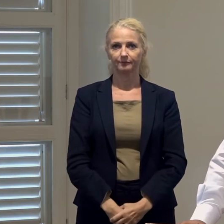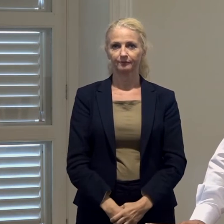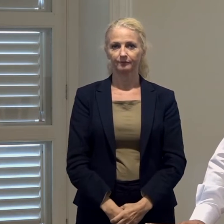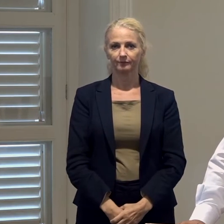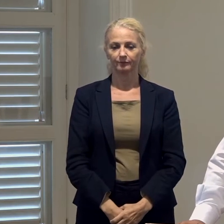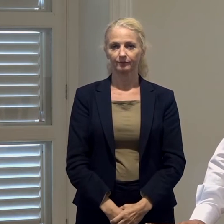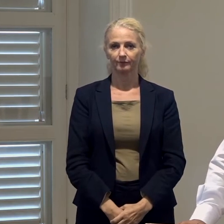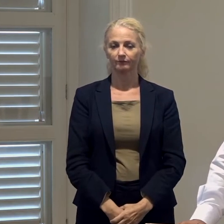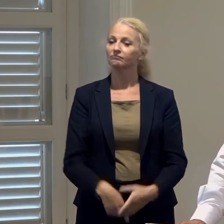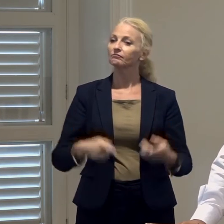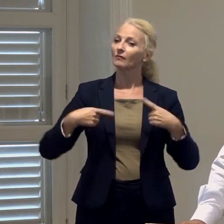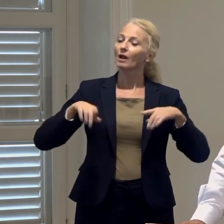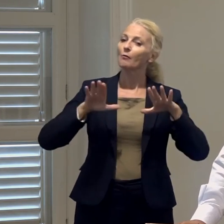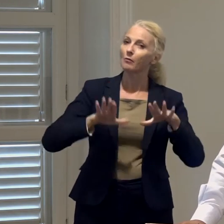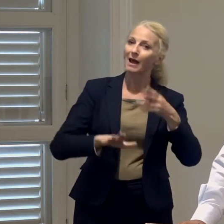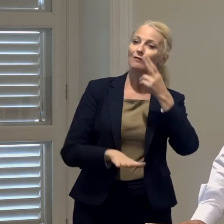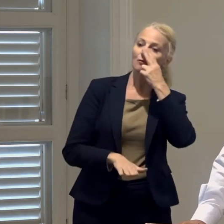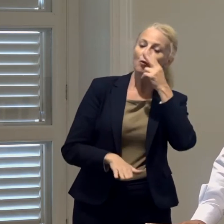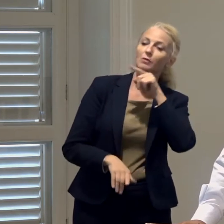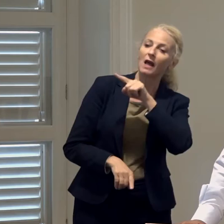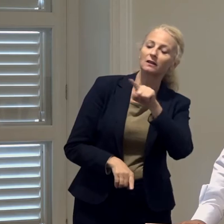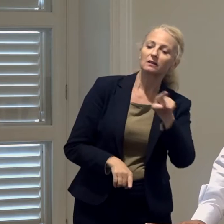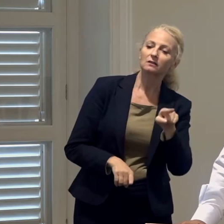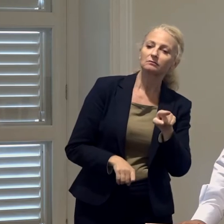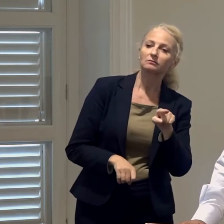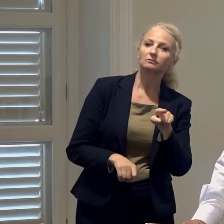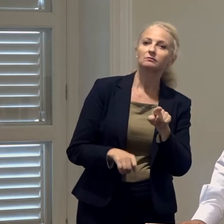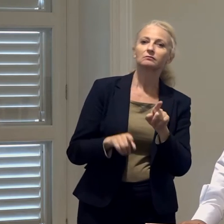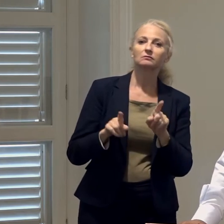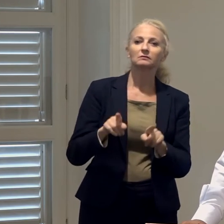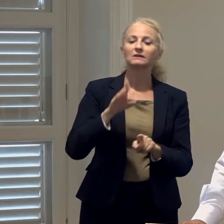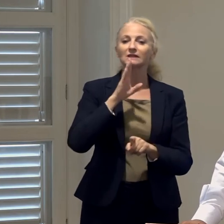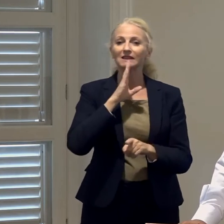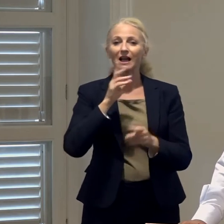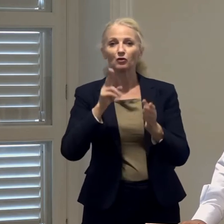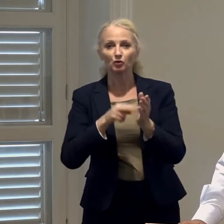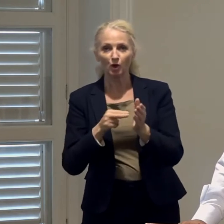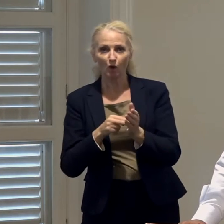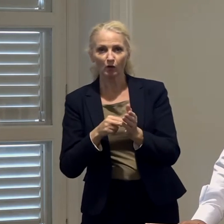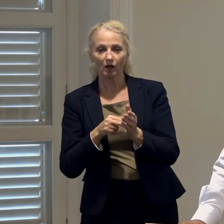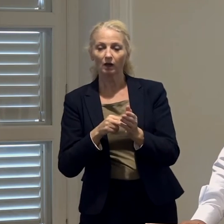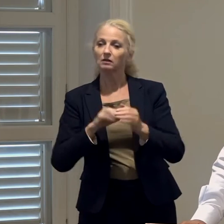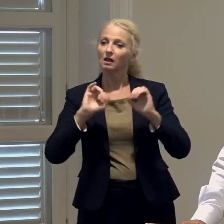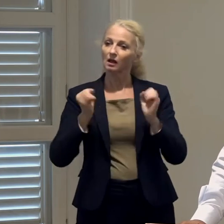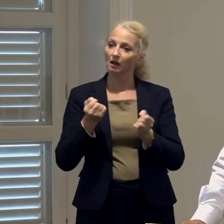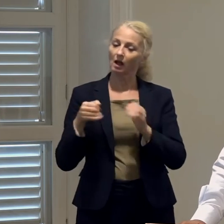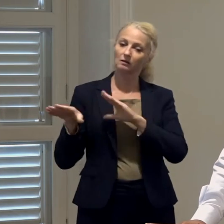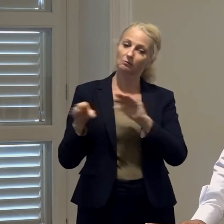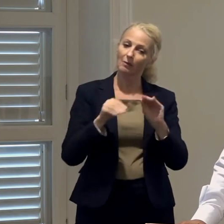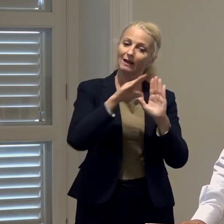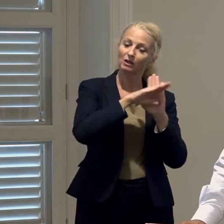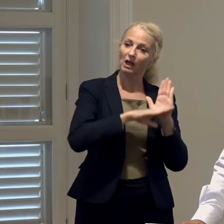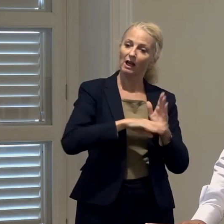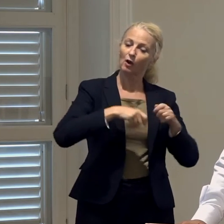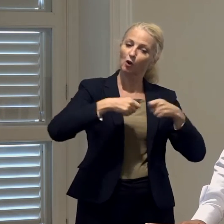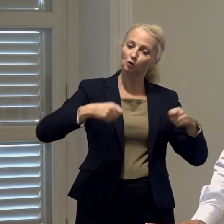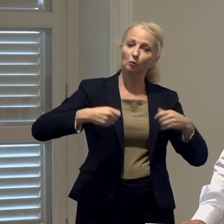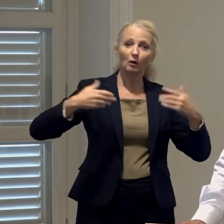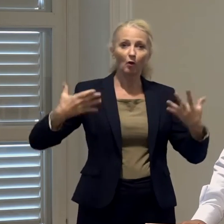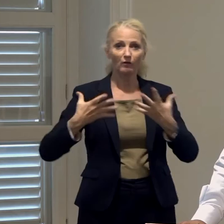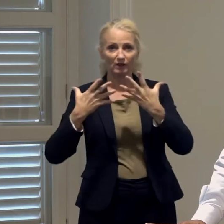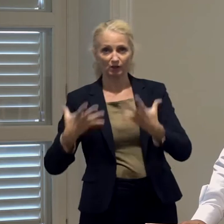We zullen de situatie in de gaten blijven houden en indien dat nodig is, de maatregelen versoepelen of verzwaren.